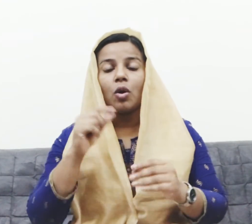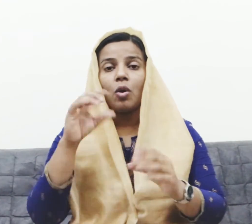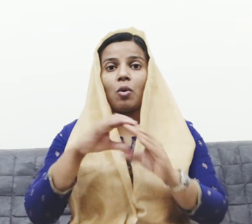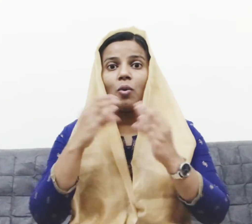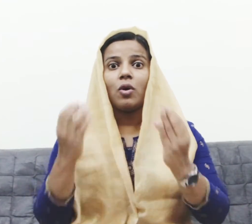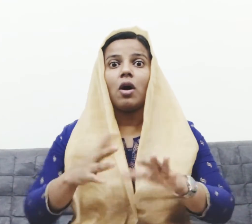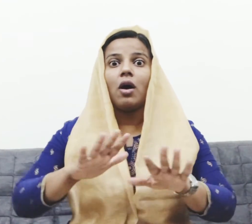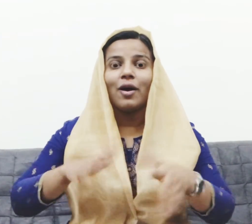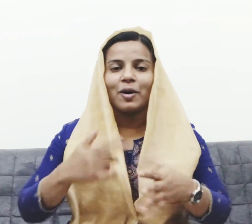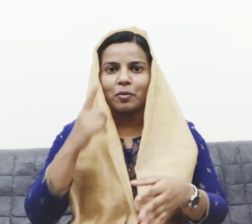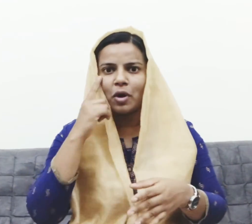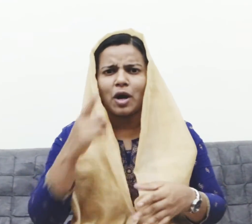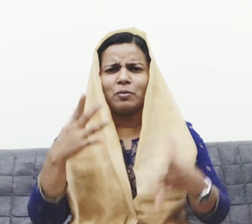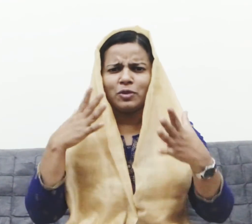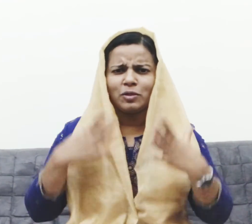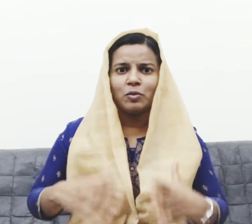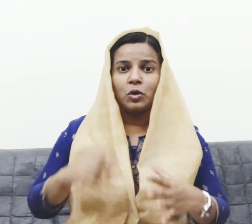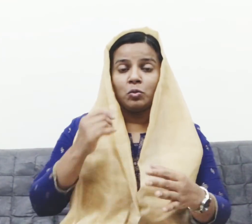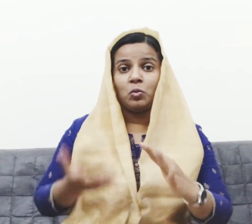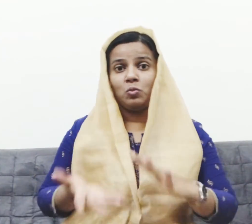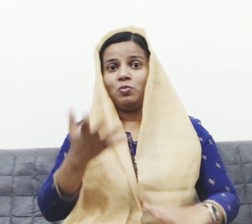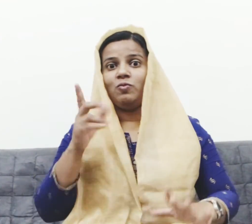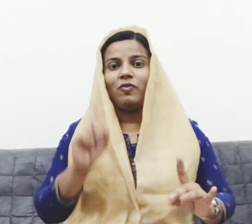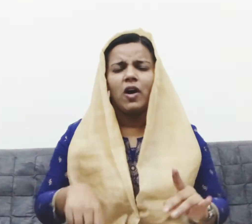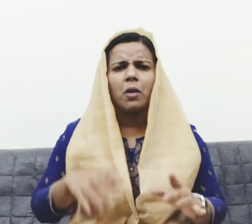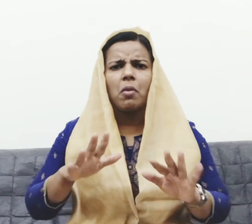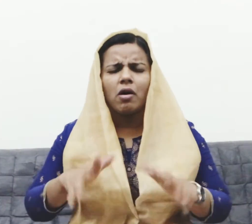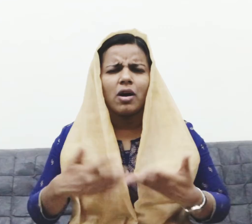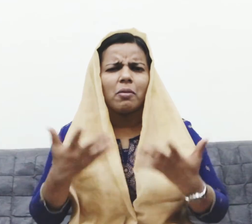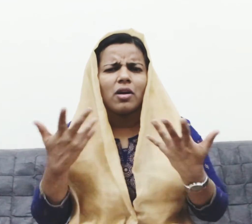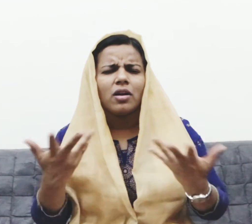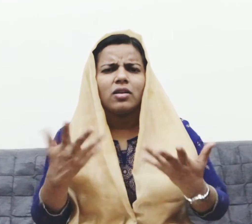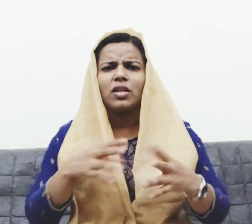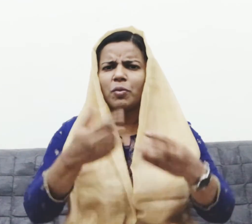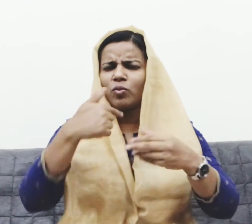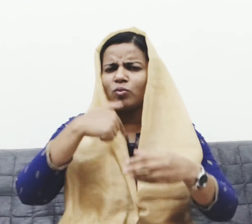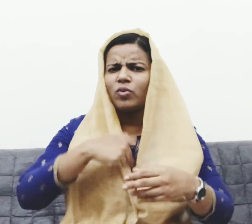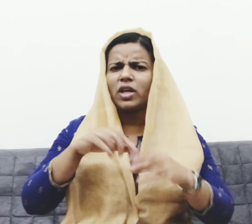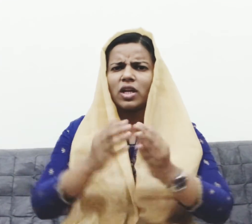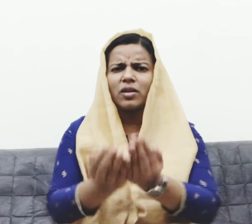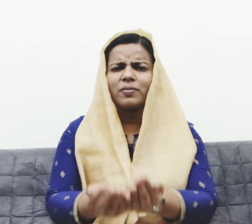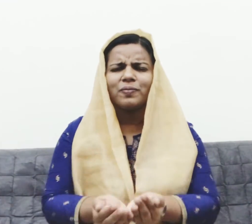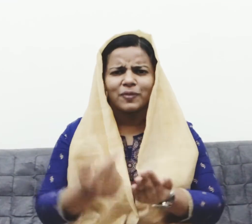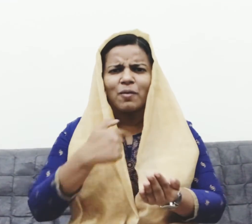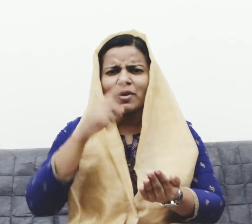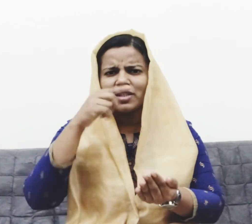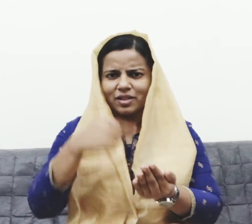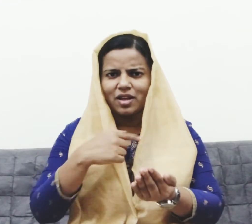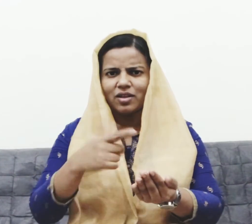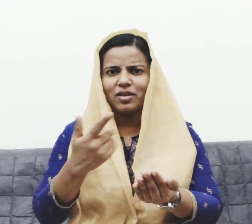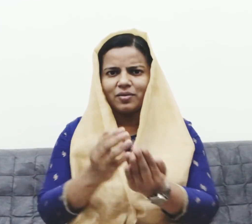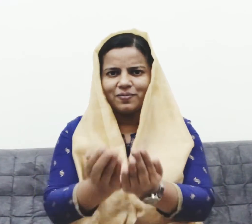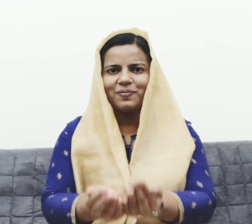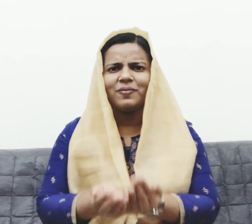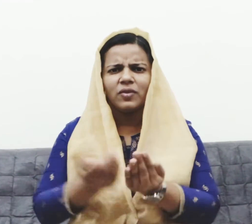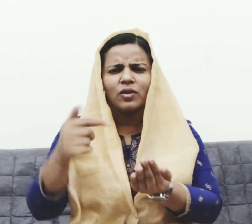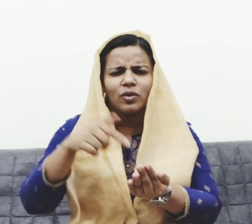ലൗകിക ആഗ്രഹങ്ങളോ, ഈ പറഞ്ഞ കൺമോഹം, ജഡമോഹം, ജീവനത്തിൻ്റെ പ്രതാപങ്ങൾ, ഇങ്ങനെ എന്തെങ്കിലും എൻ്റെ ഈ നൗകയ്ക്കകത്ത് ഇന്ന് പകൽക്കാലം കയറിയിട്ടുണ്ടോ?